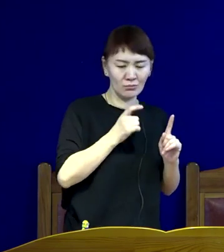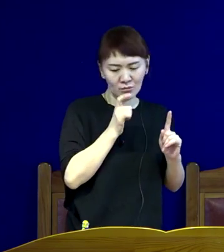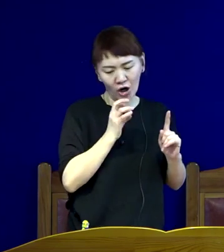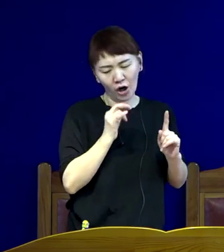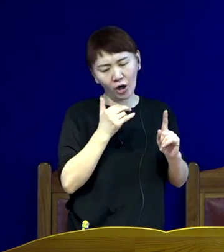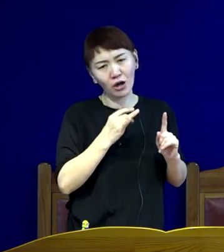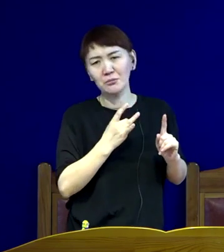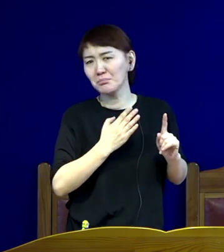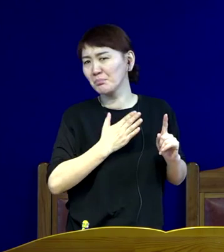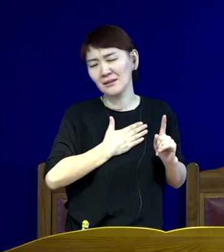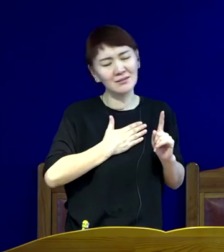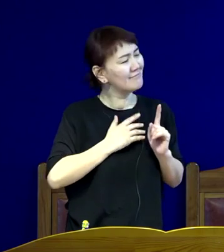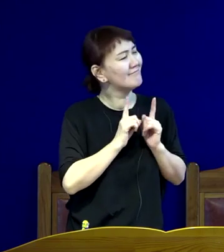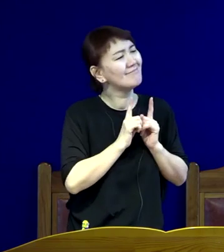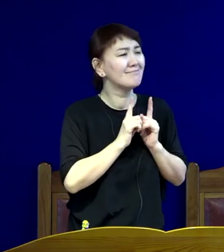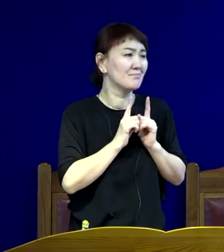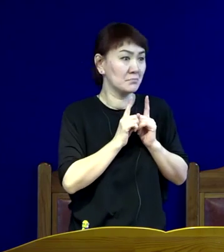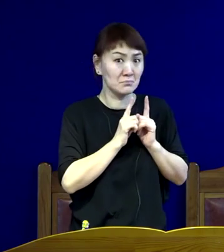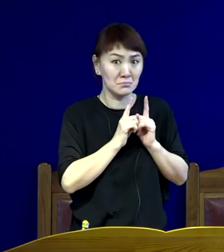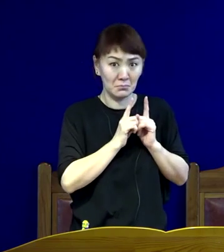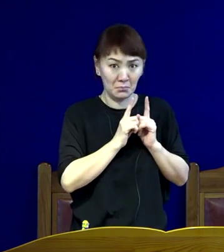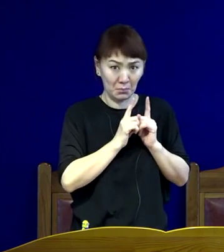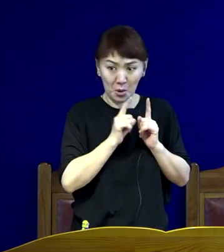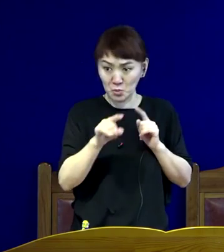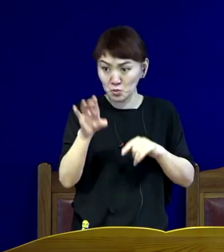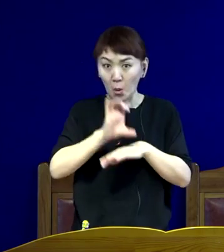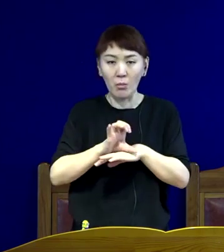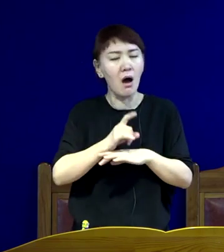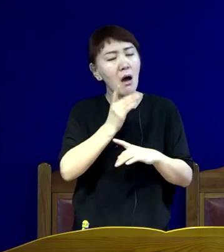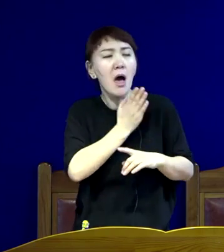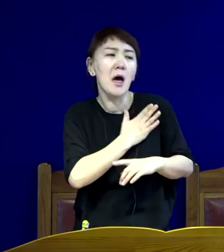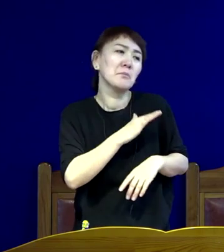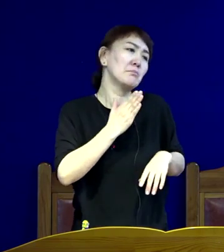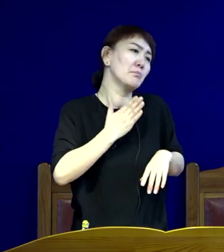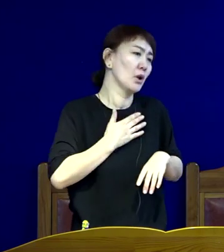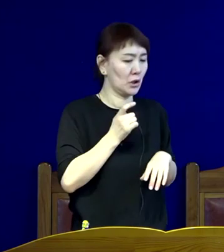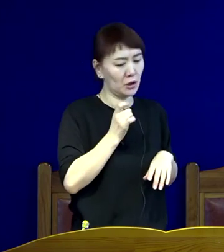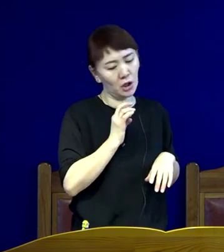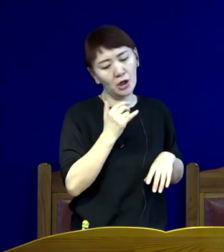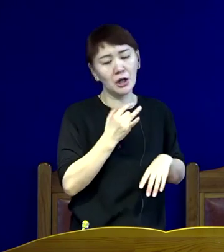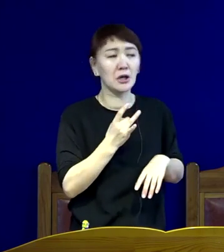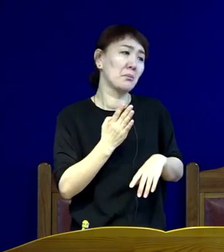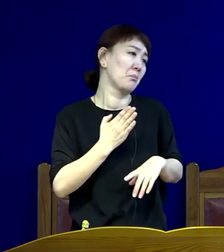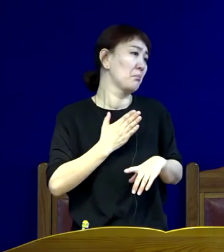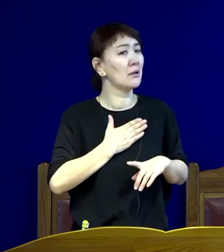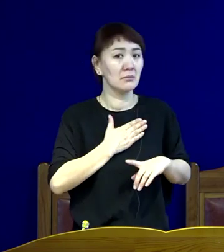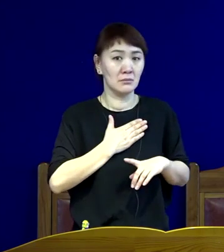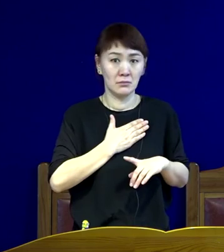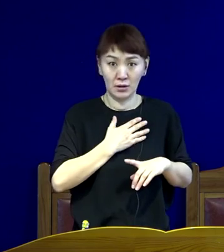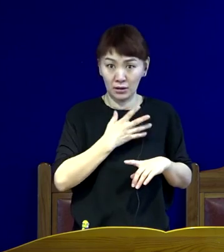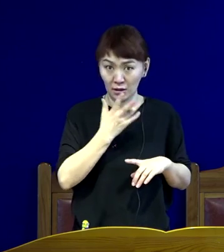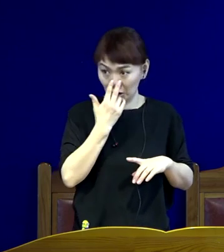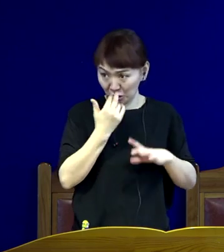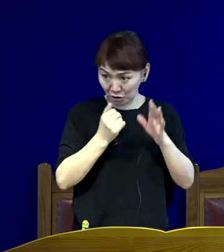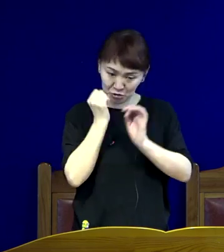Гэтэл одоо сүмж болгоны үг тийм биш гэдэг мэдж байгаа биз дээ. Одоо хонгор минь гэдэг хэлэх юм бол одоо буруудах юм бол баларын